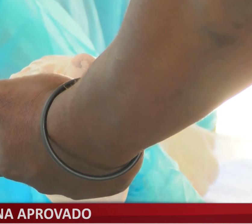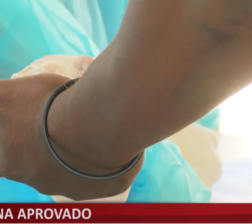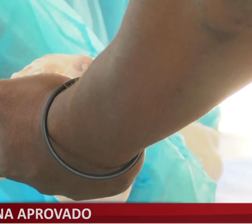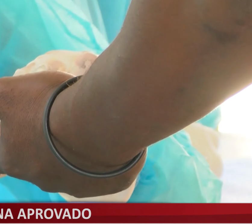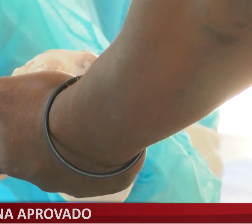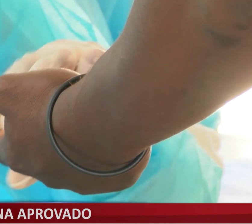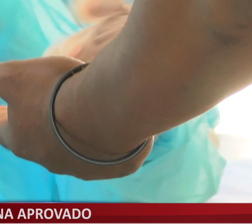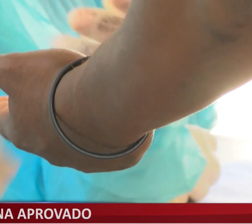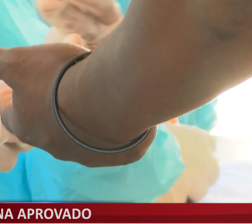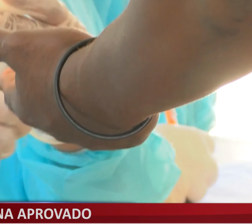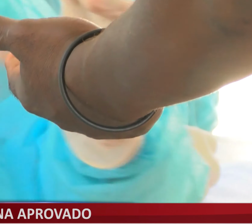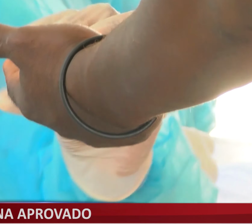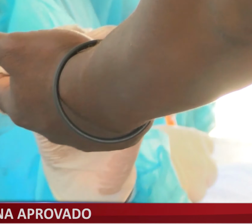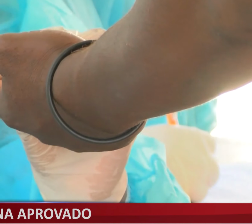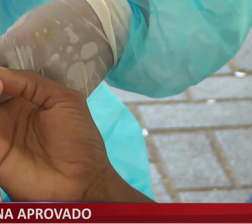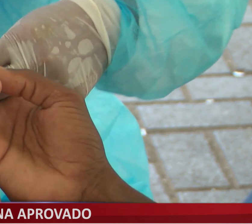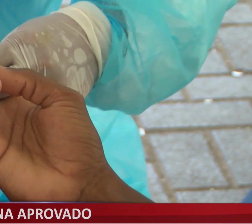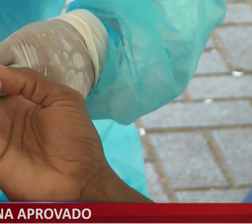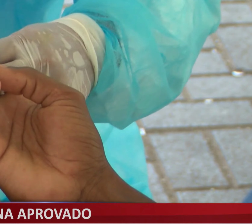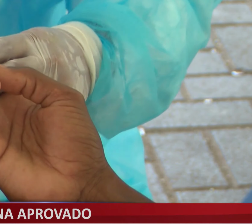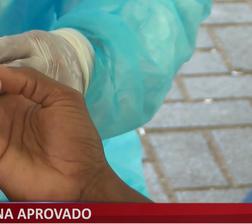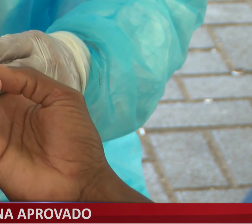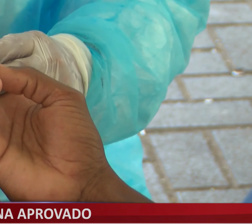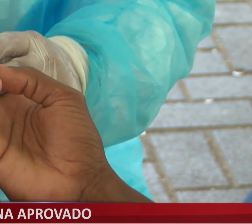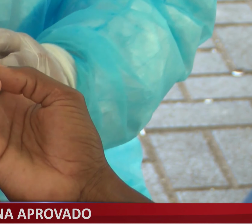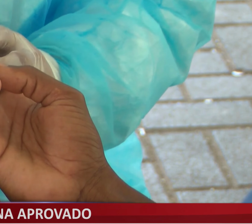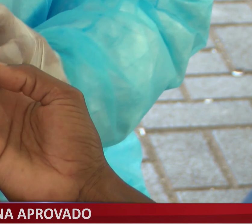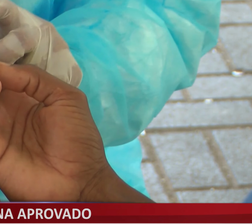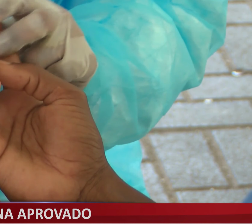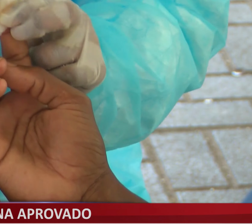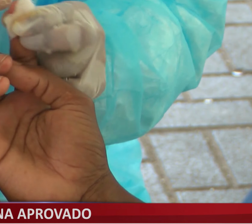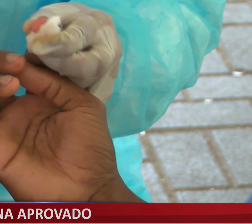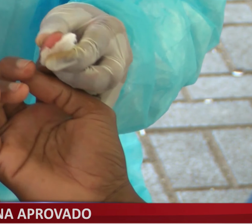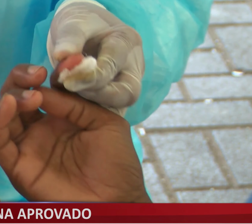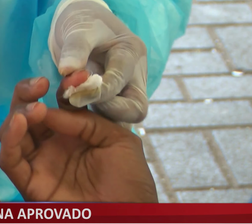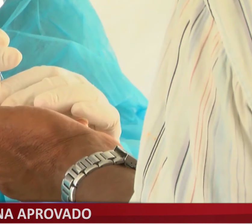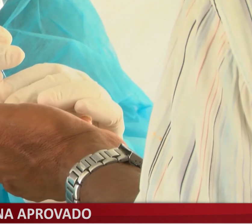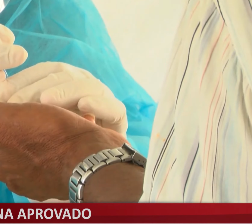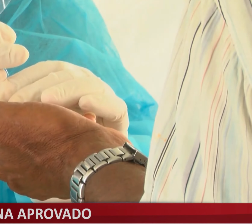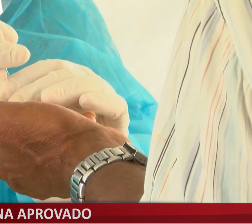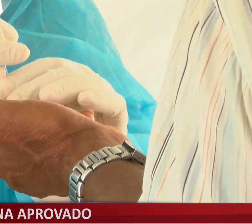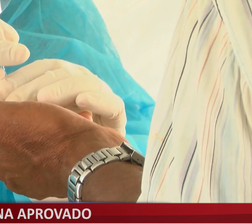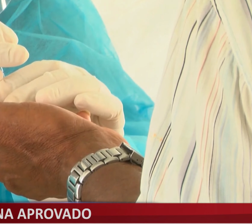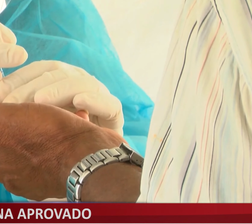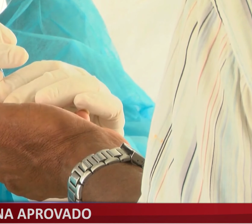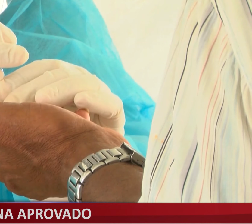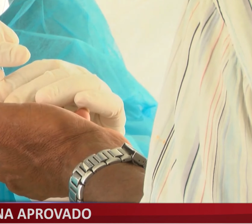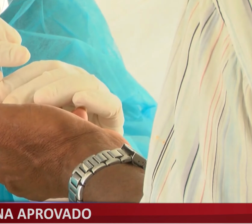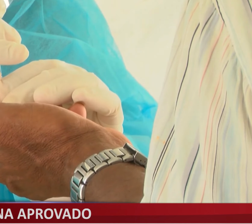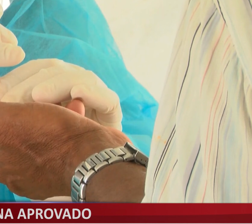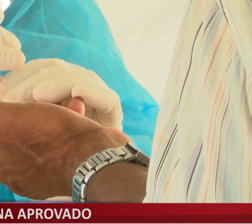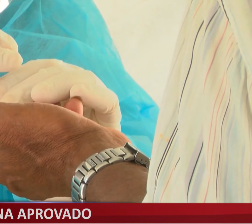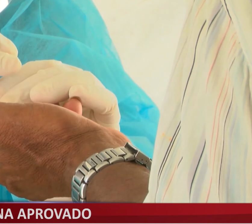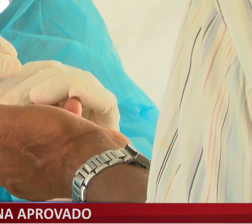numa primeira fase deverá começar pelas pessoas mais vulneráveis conforme os critérios definidos é segura